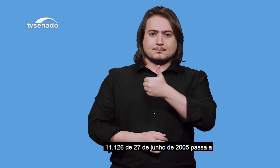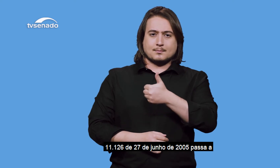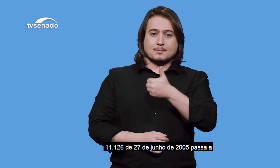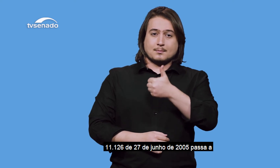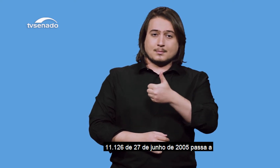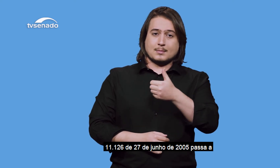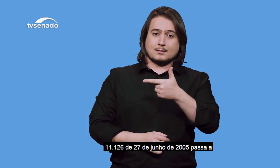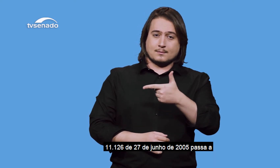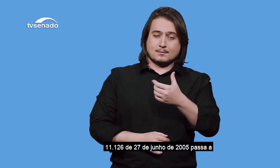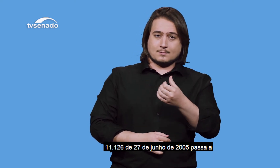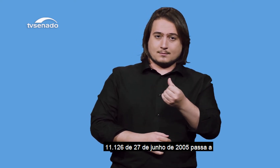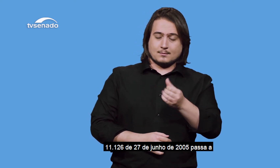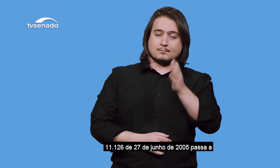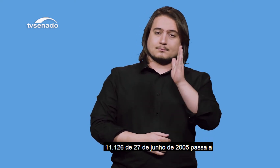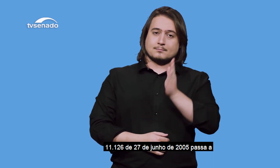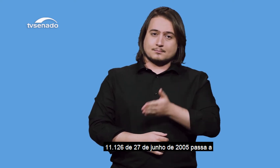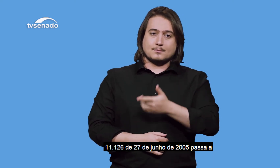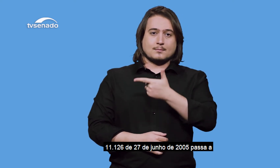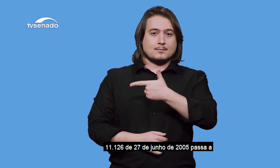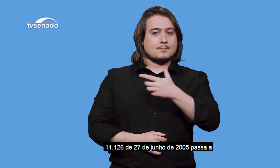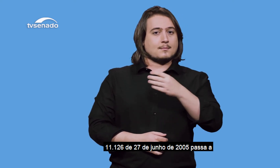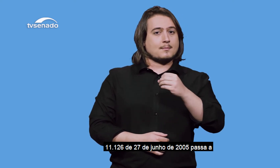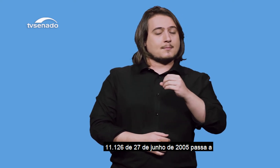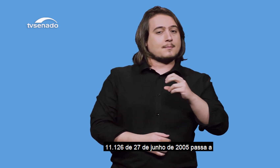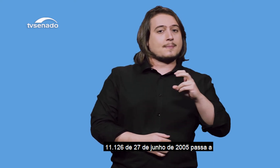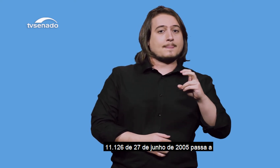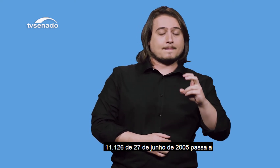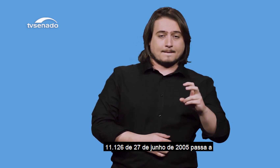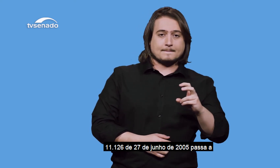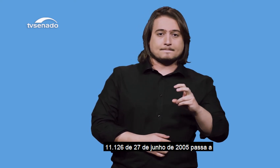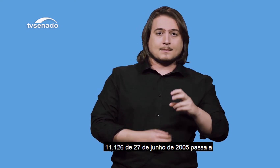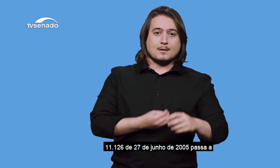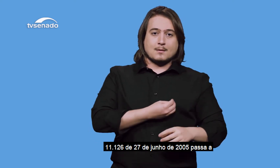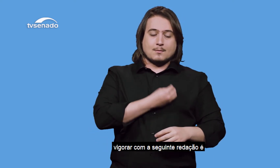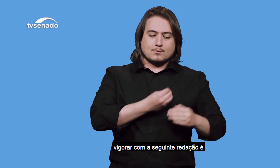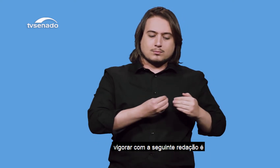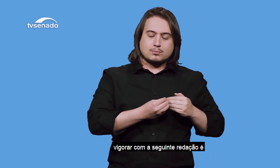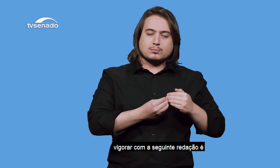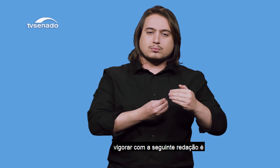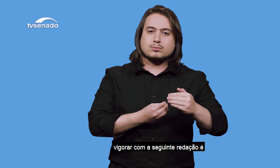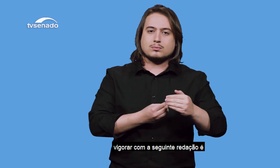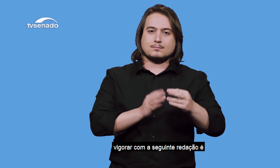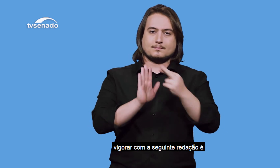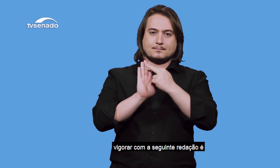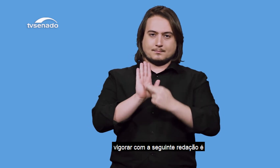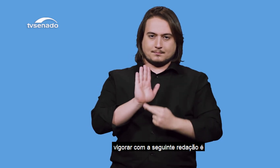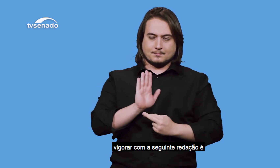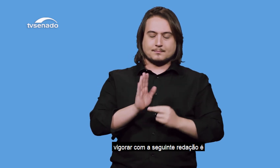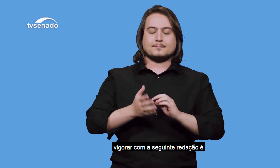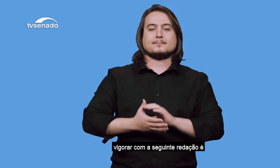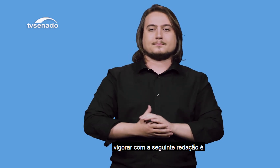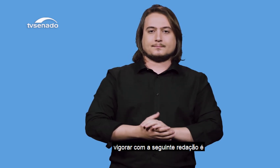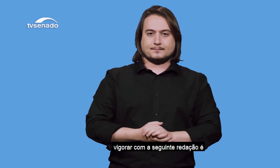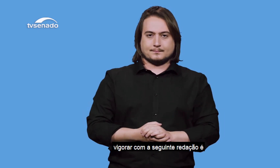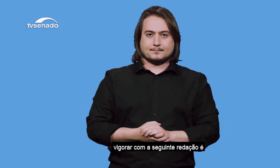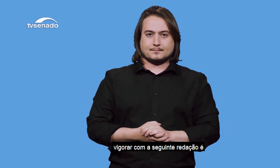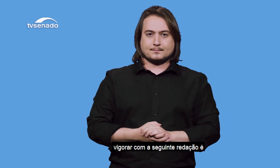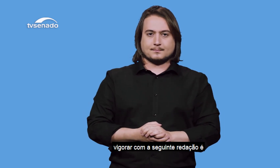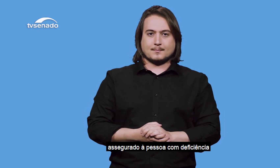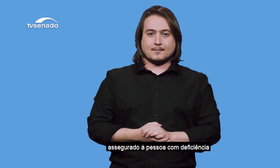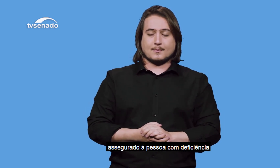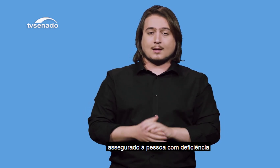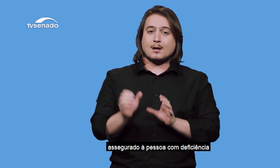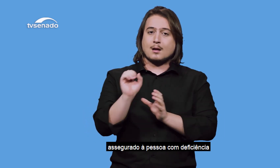de 27 de junho de 2005 passa a vigorar com a seguinte redação é